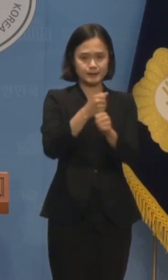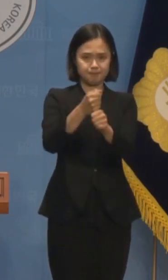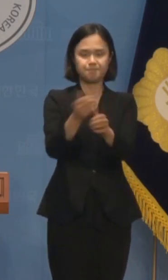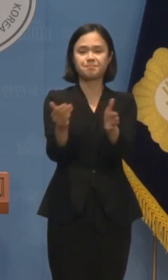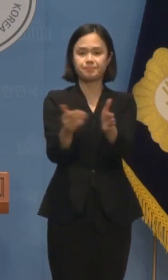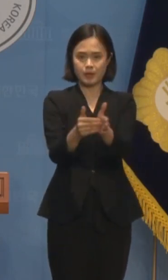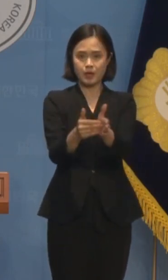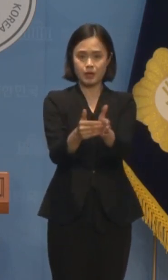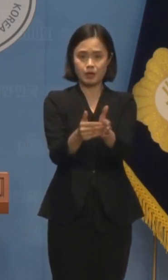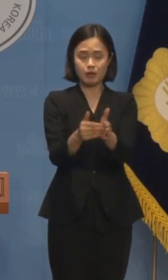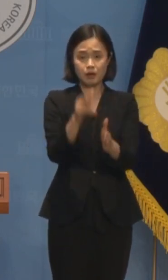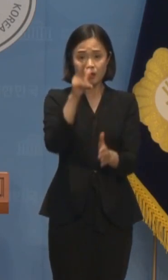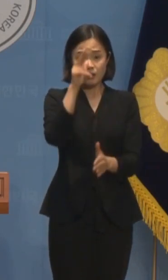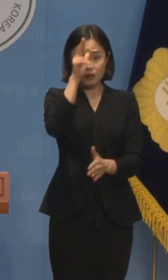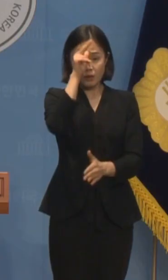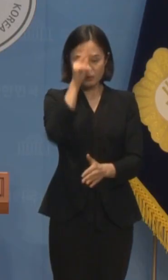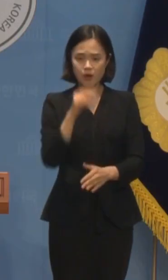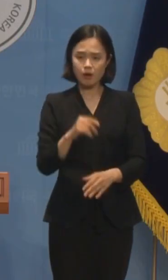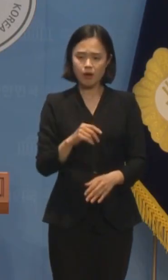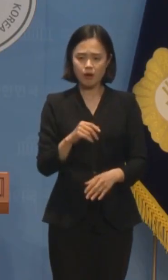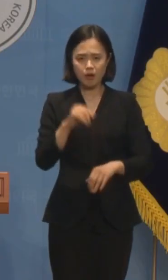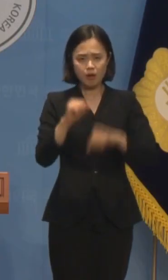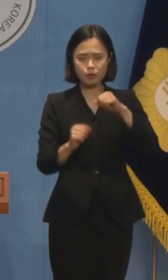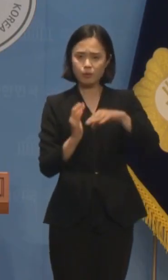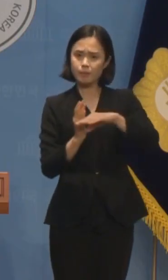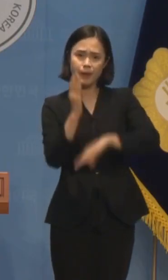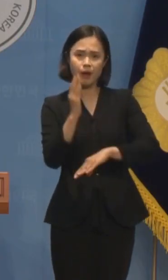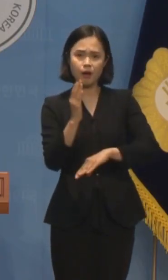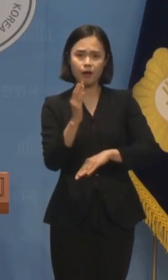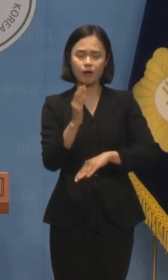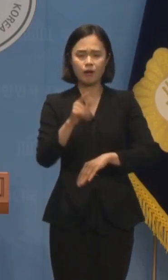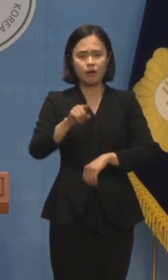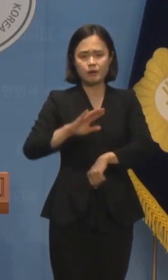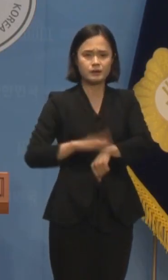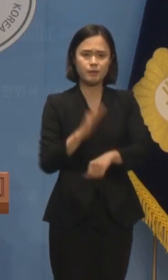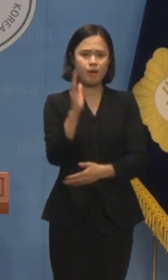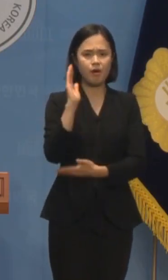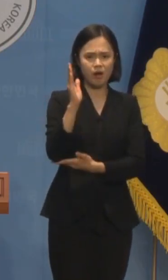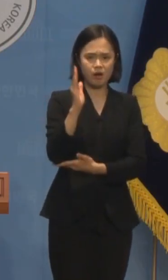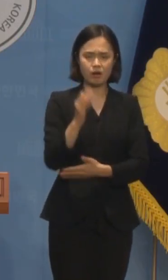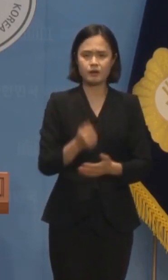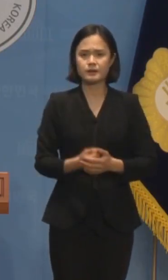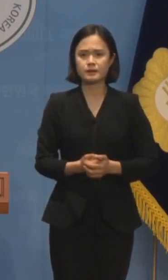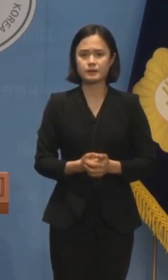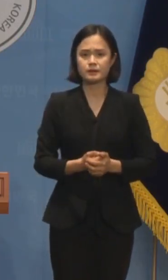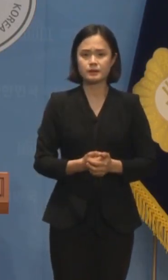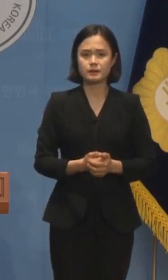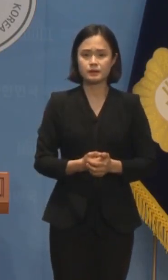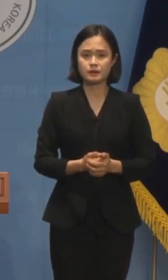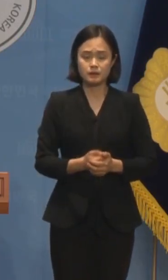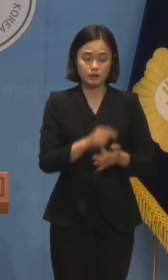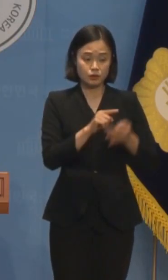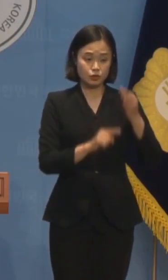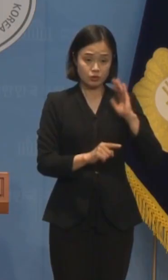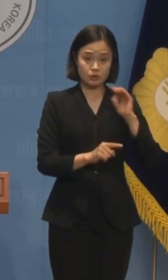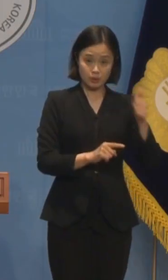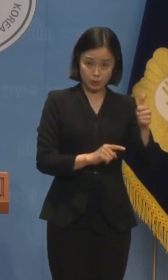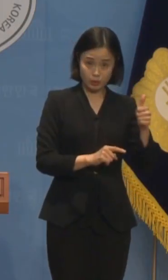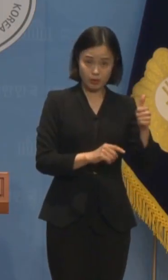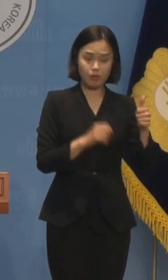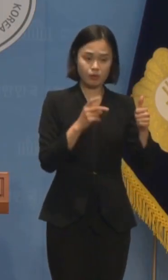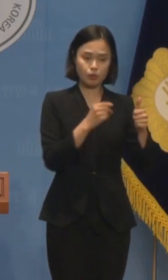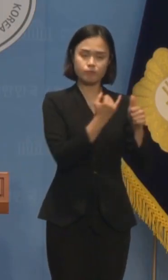경찰의 과도한 대응을 강력 규탄합니다. 김건희 씨를 비롯 윤석열 대통령과 어떠한